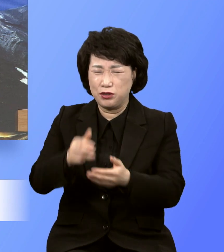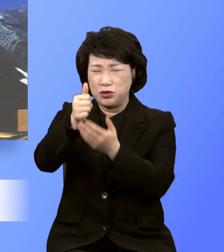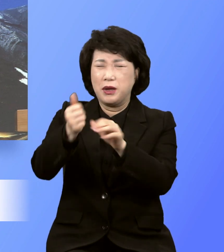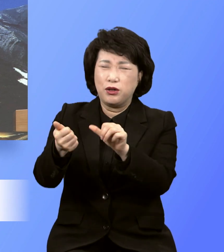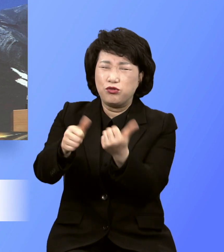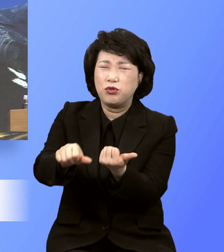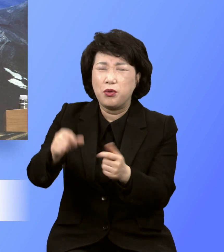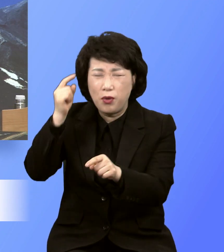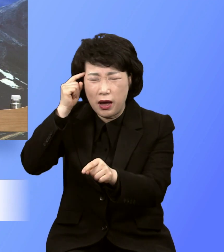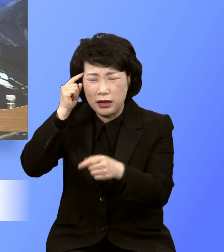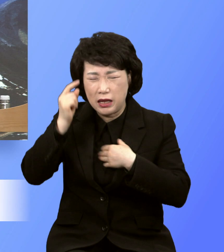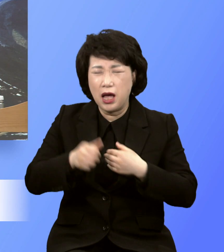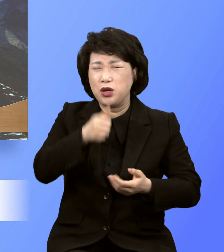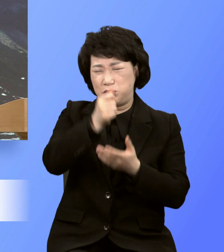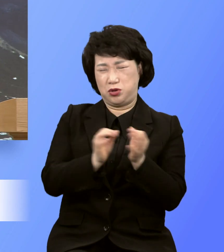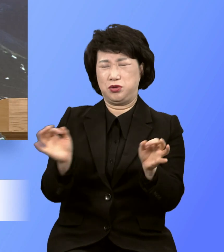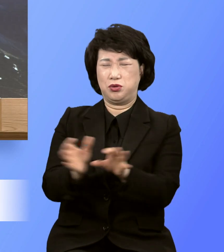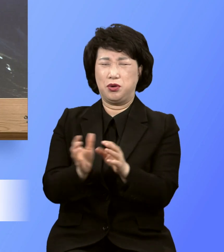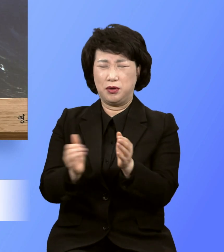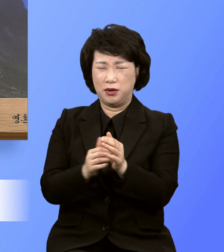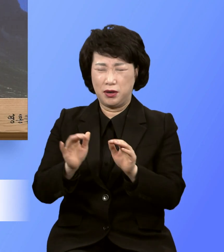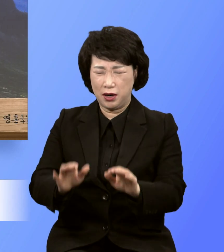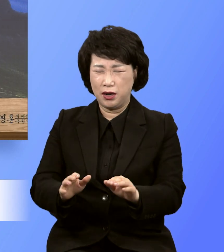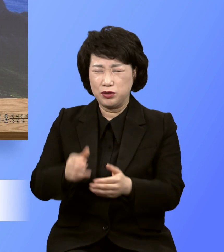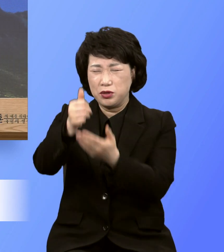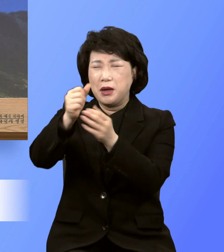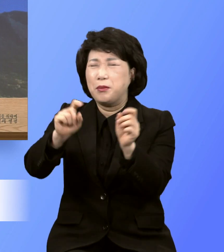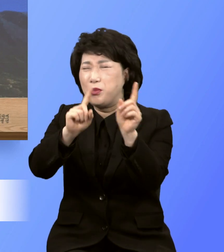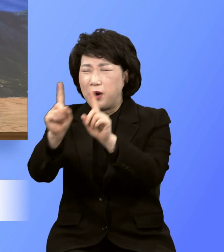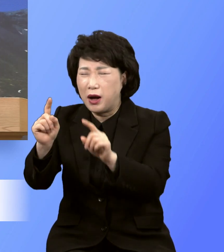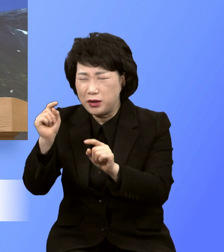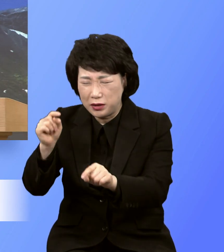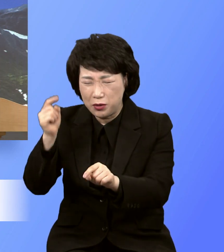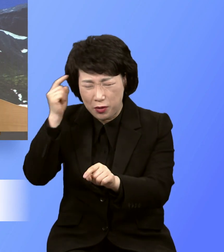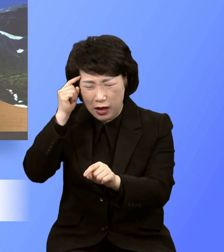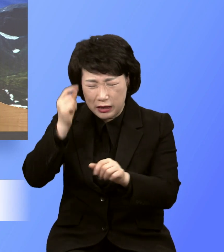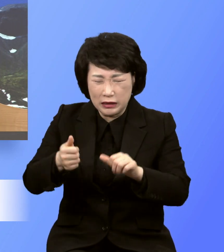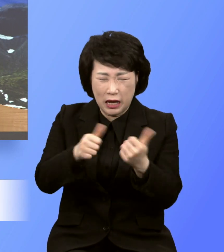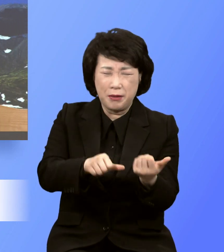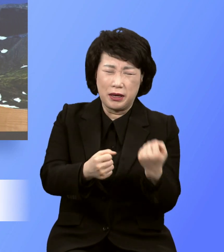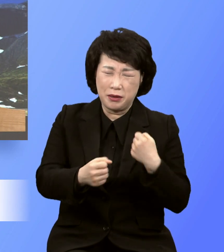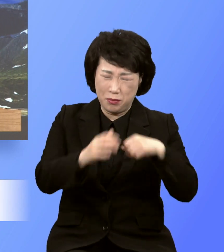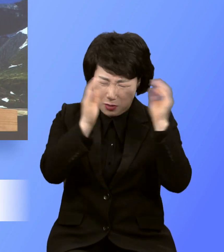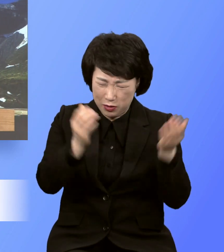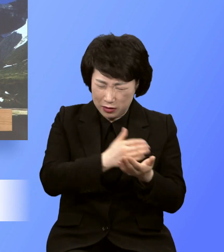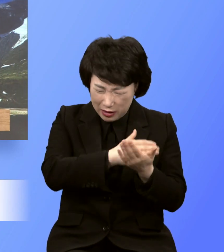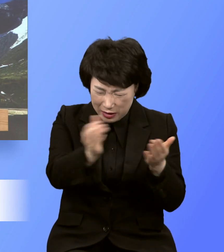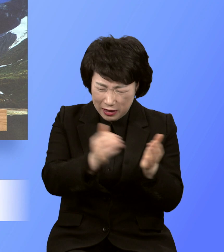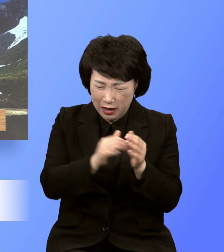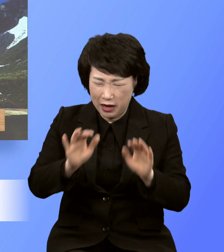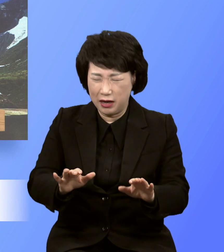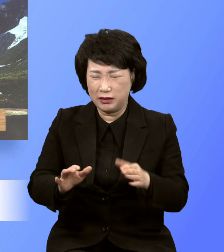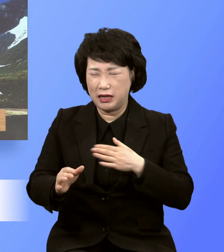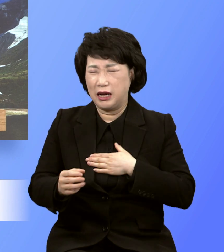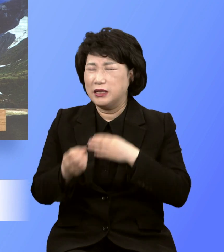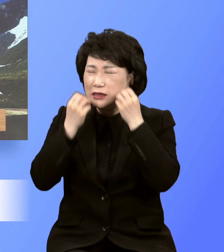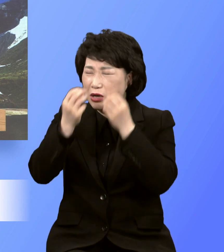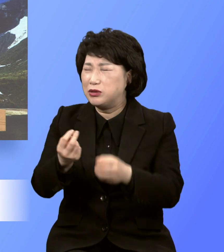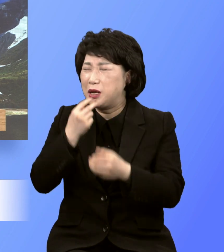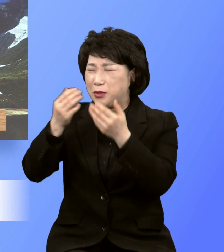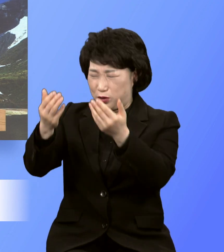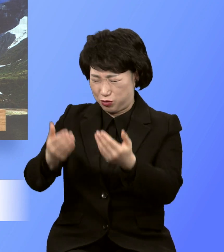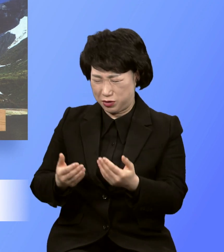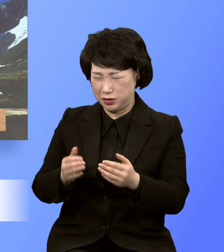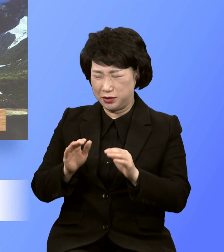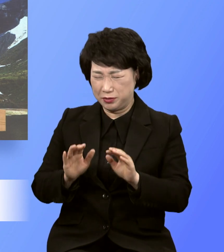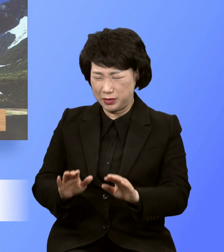죽음이 나의 죄를 도말하시며 그의 부활이 사망의 세력을 도말하시고 나에게 새 생명을